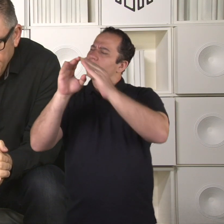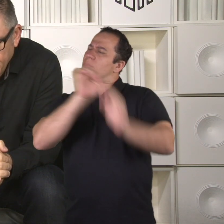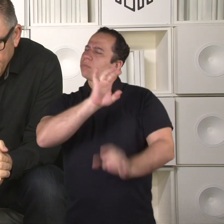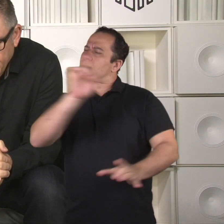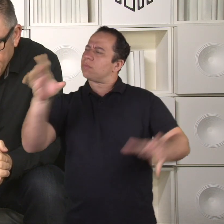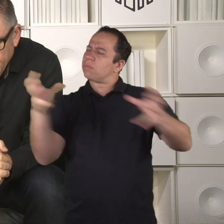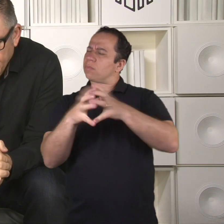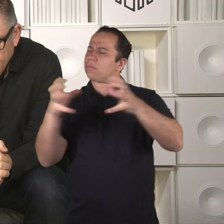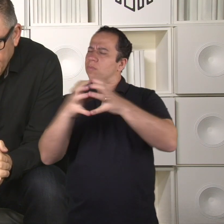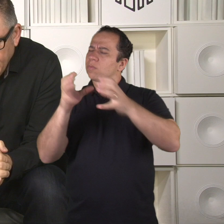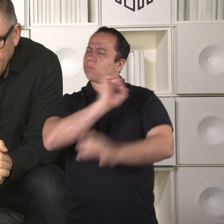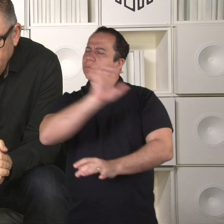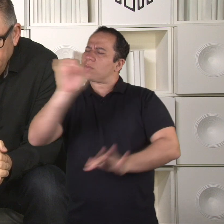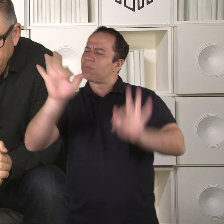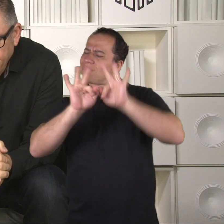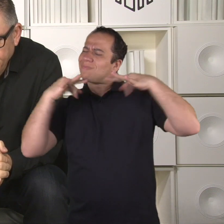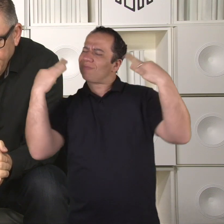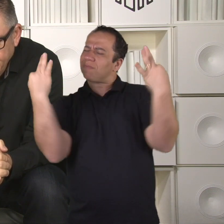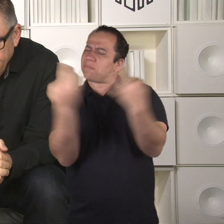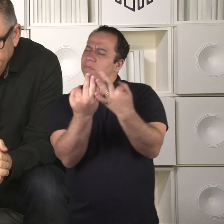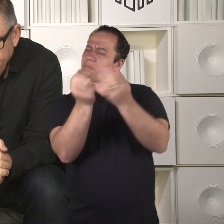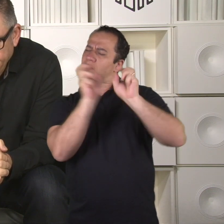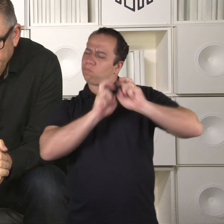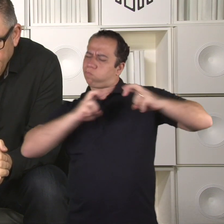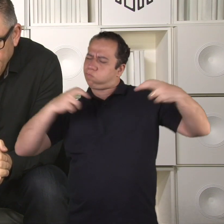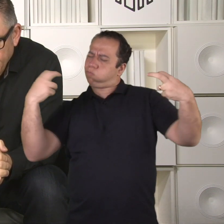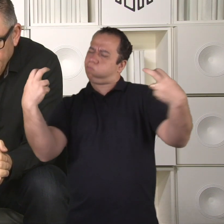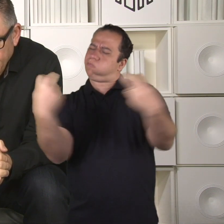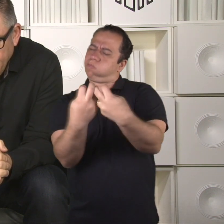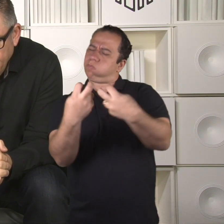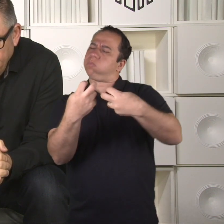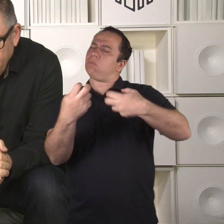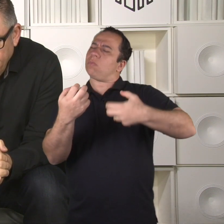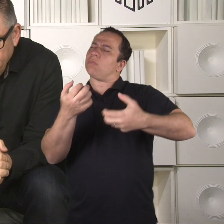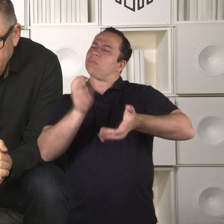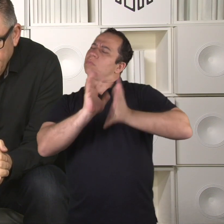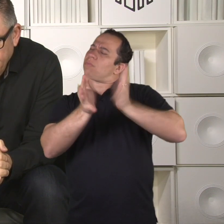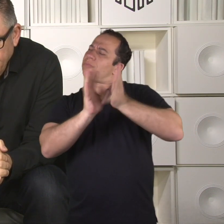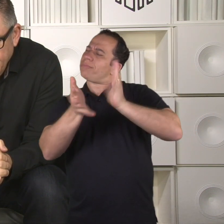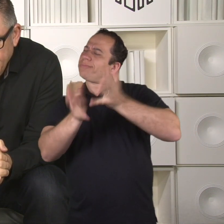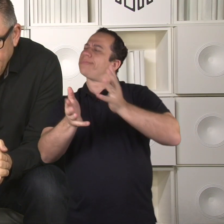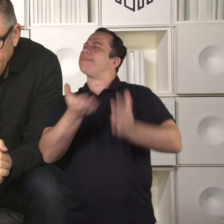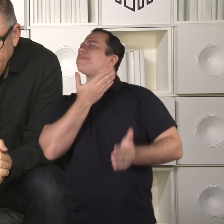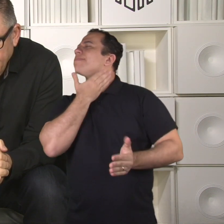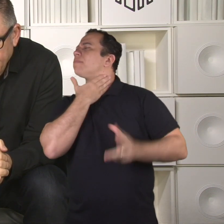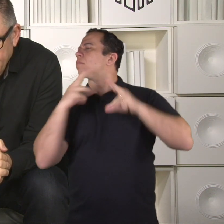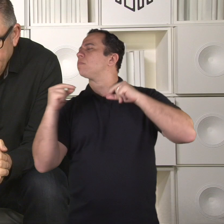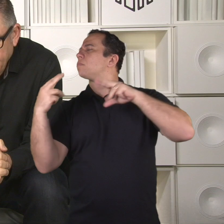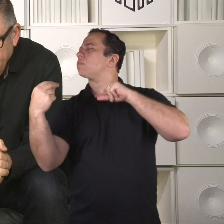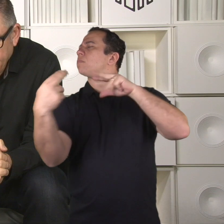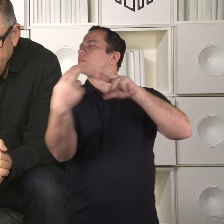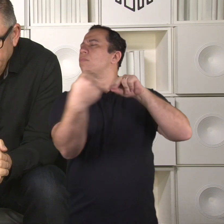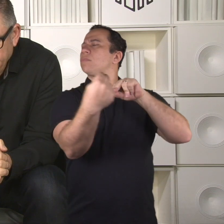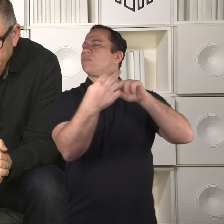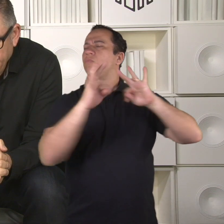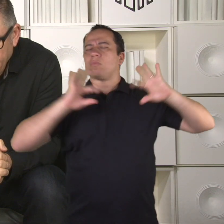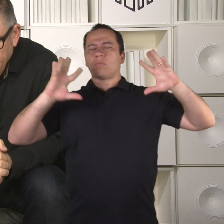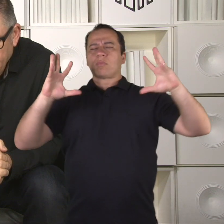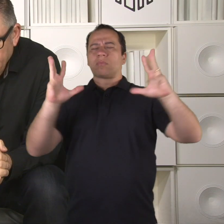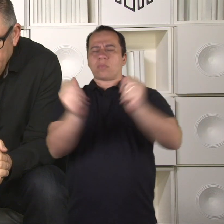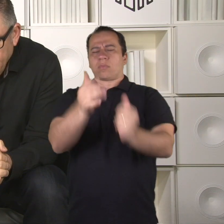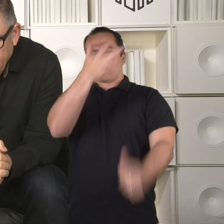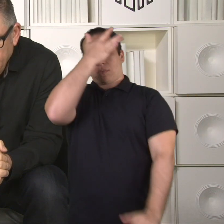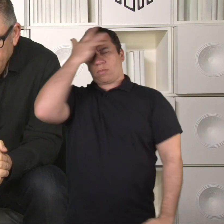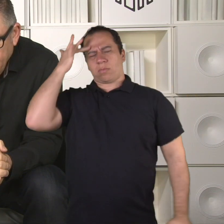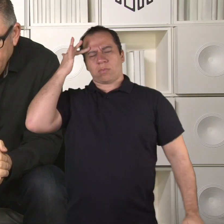família, cada grupo reunido e todos e todas aqueles que